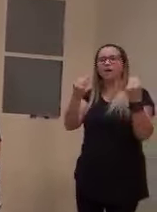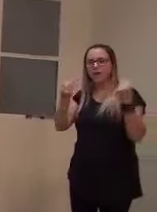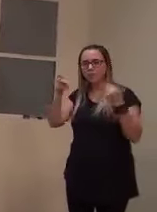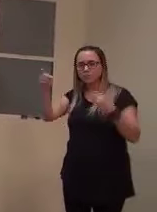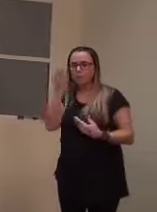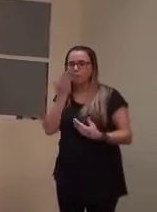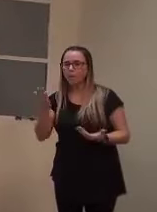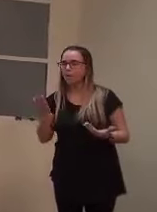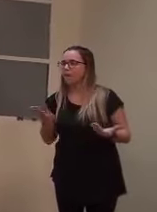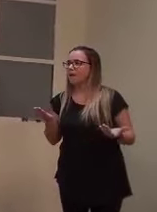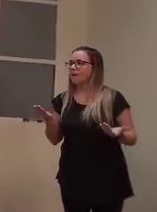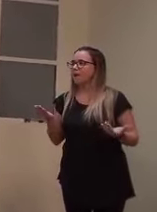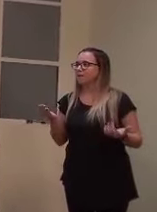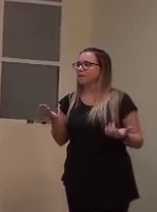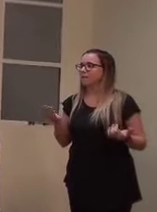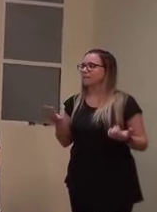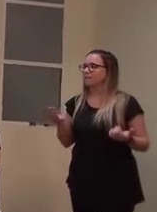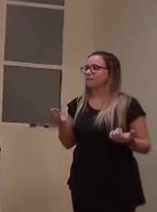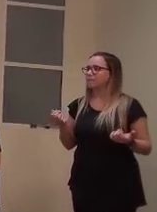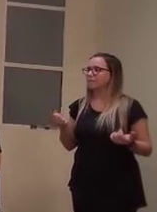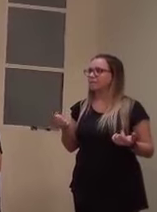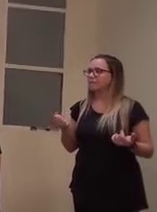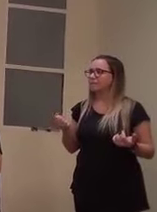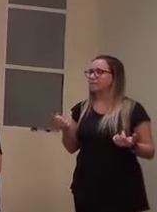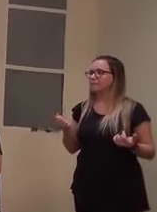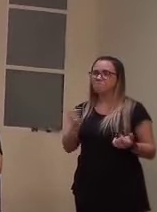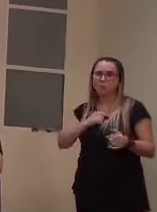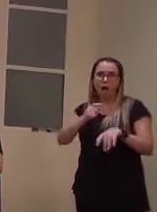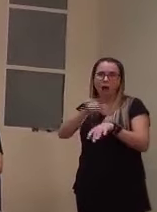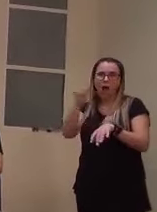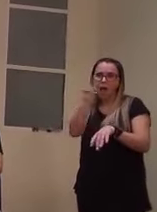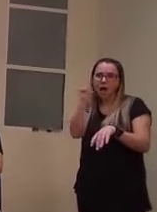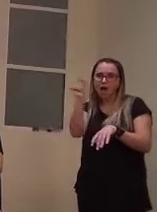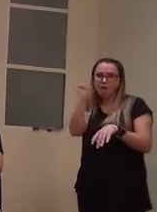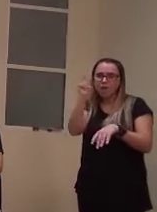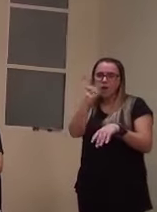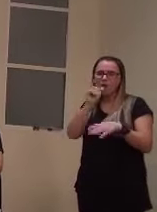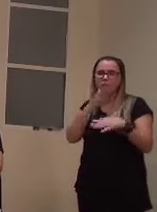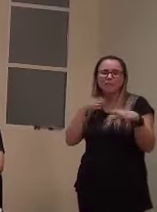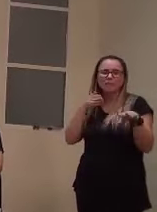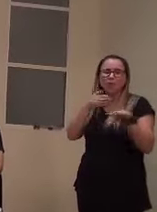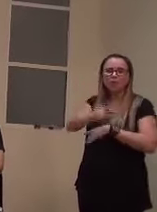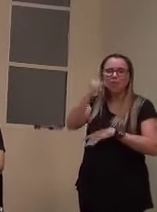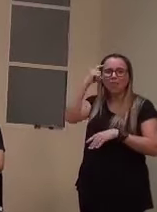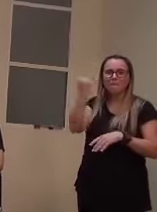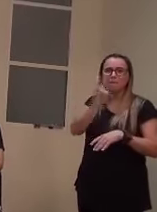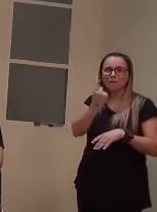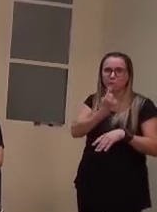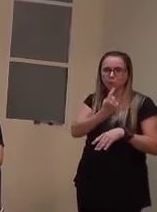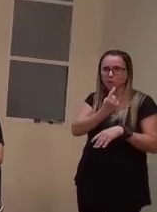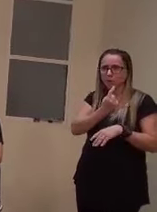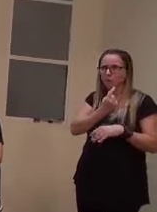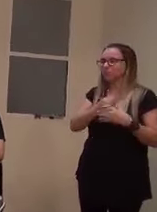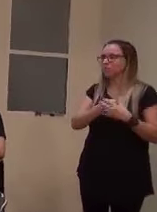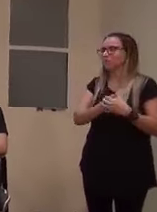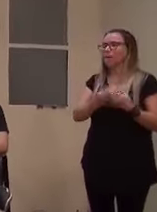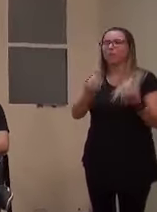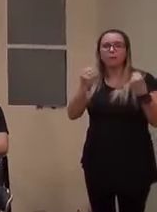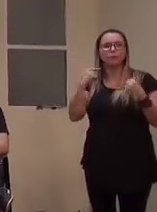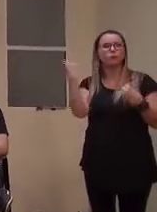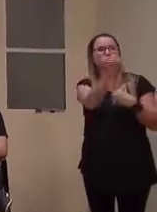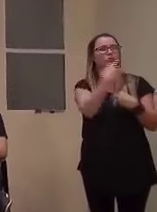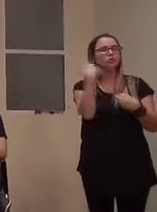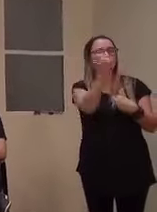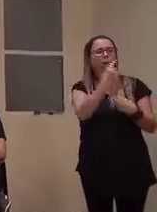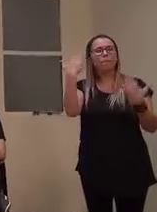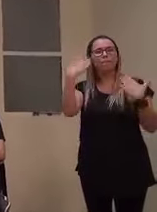realizar una pequeña breve introducción de 10 minutos como para que todos podamos